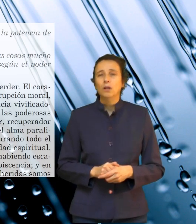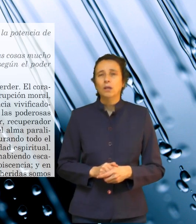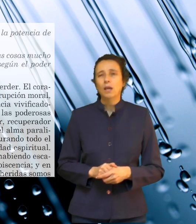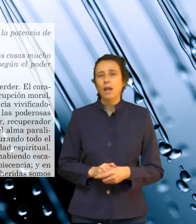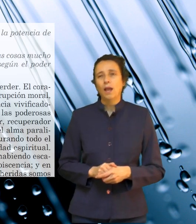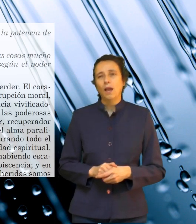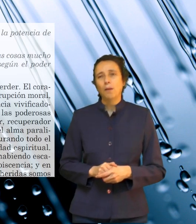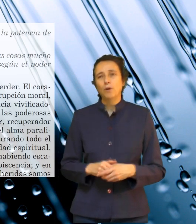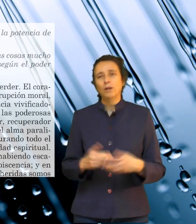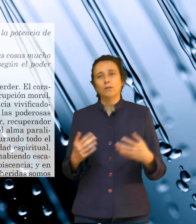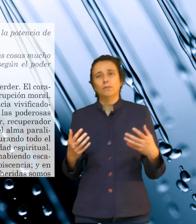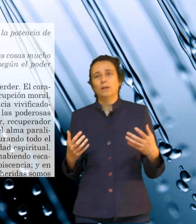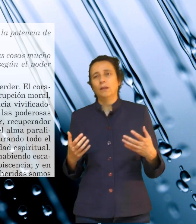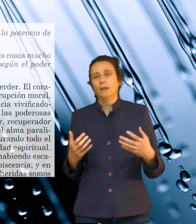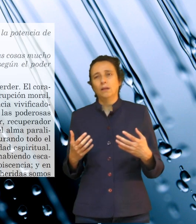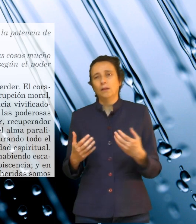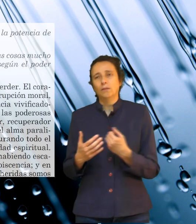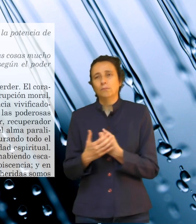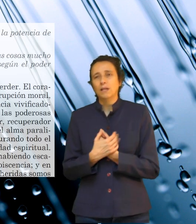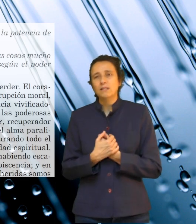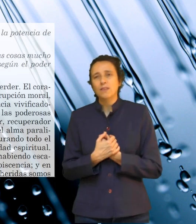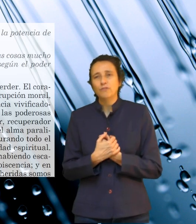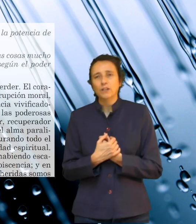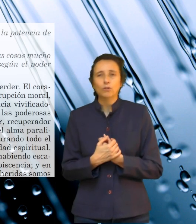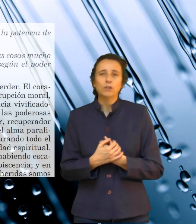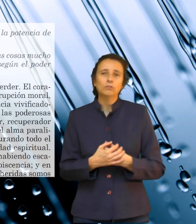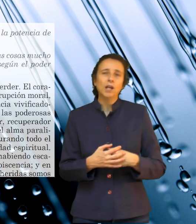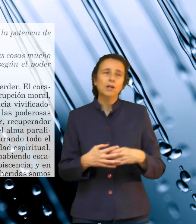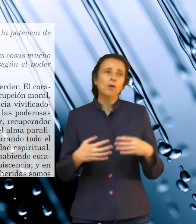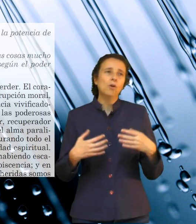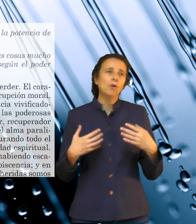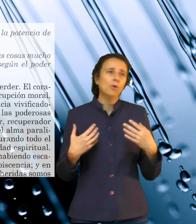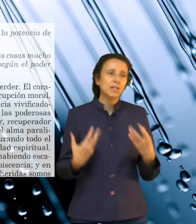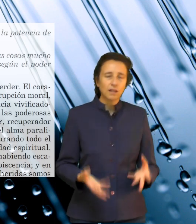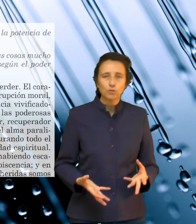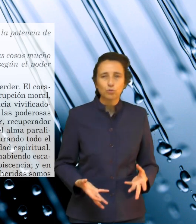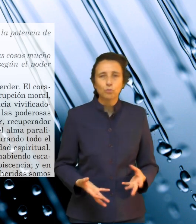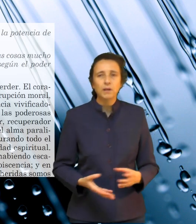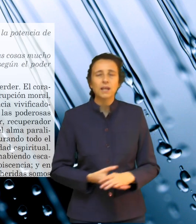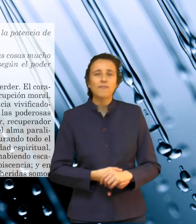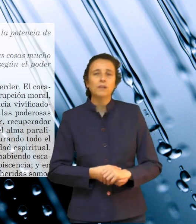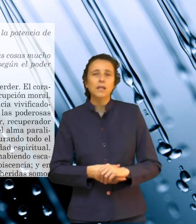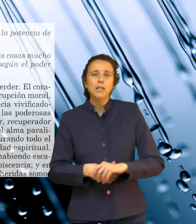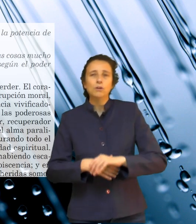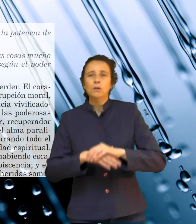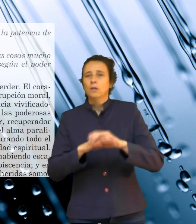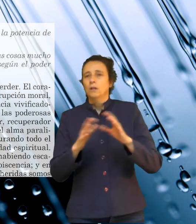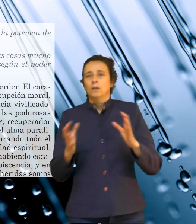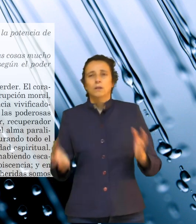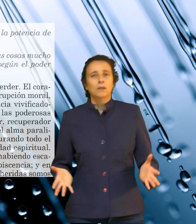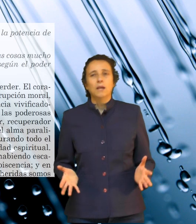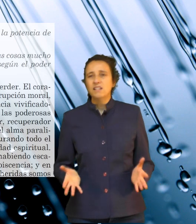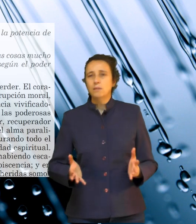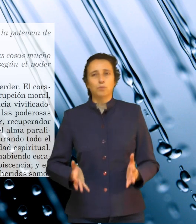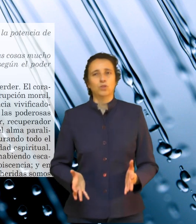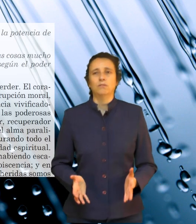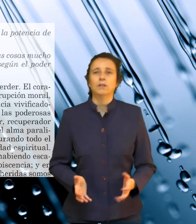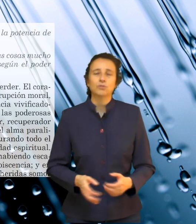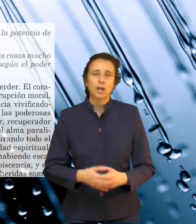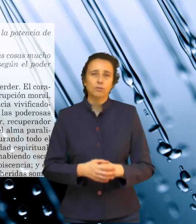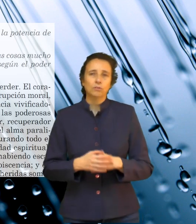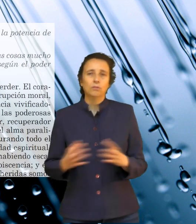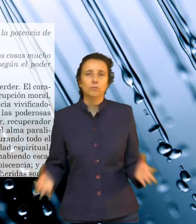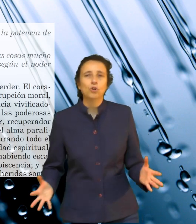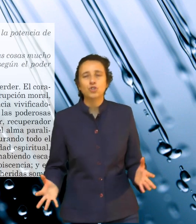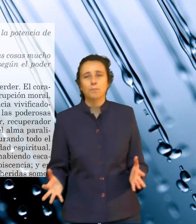pensando que, bueno, este defecto que yo tengo o esta costumbre que he adquirido, es